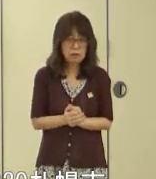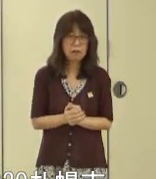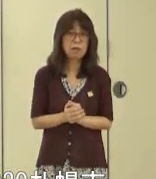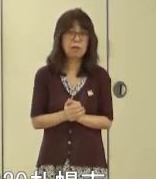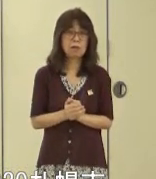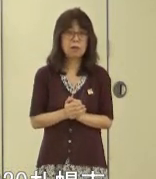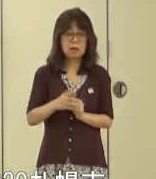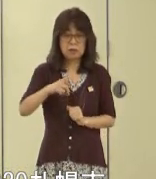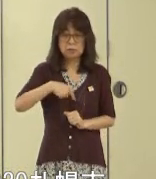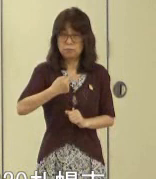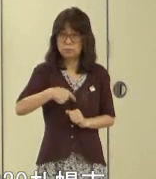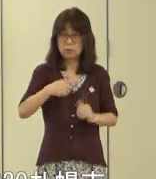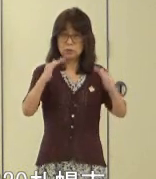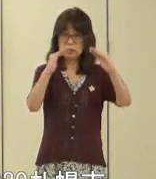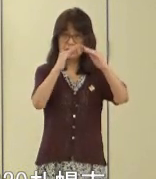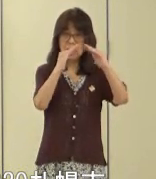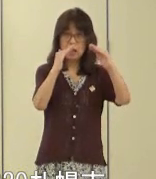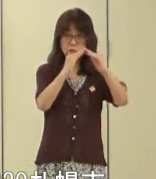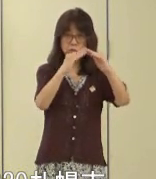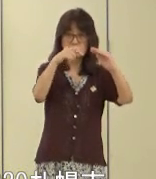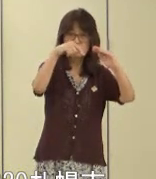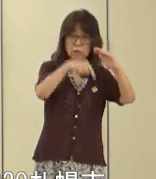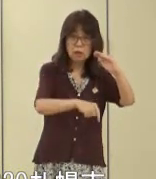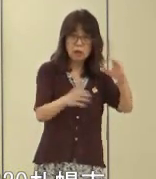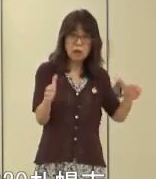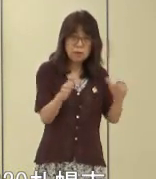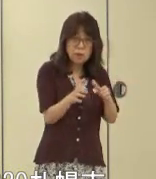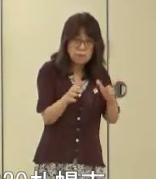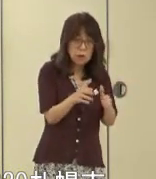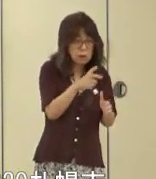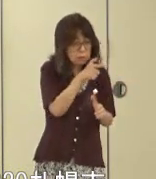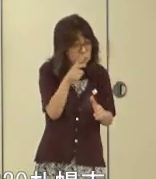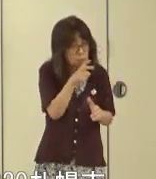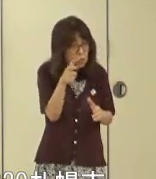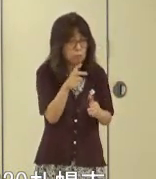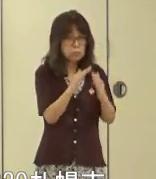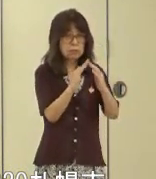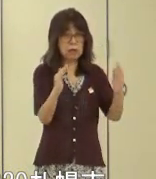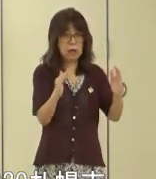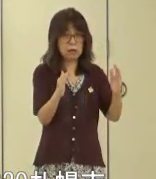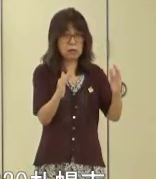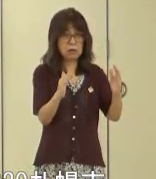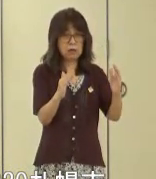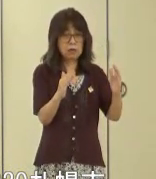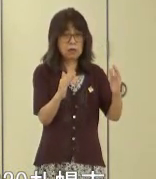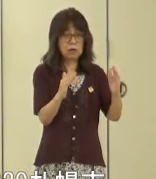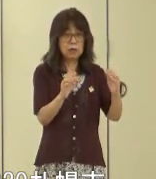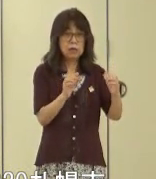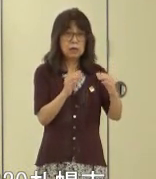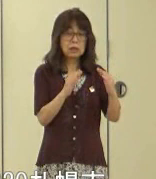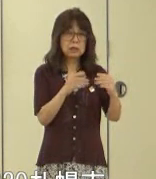まあ、自宅でのこういった飲み会などにも共通する、やはり近い距離で、